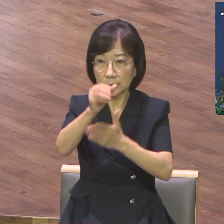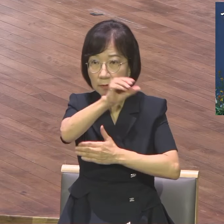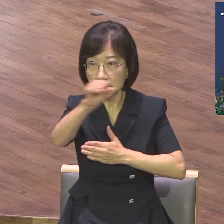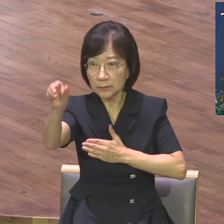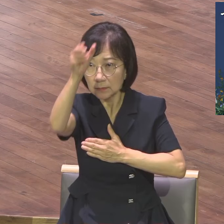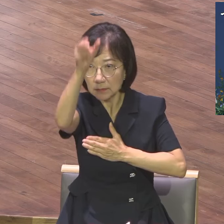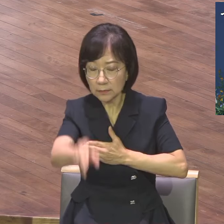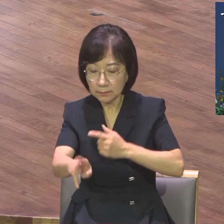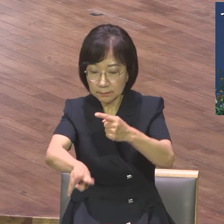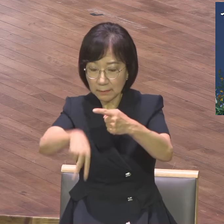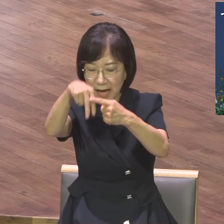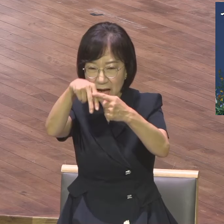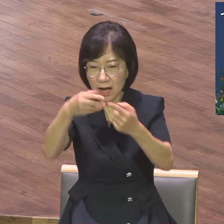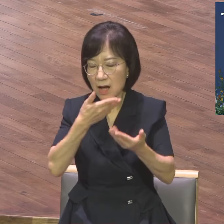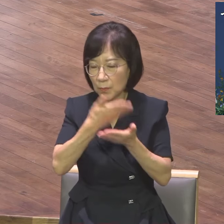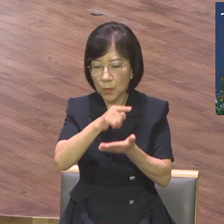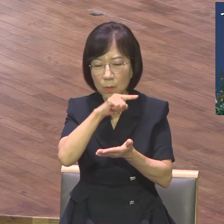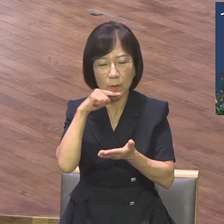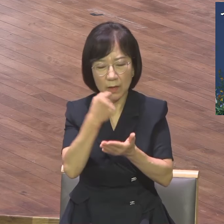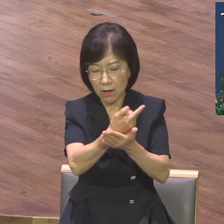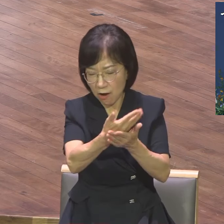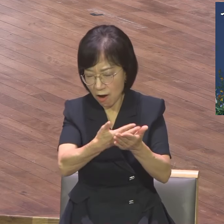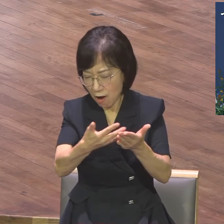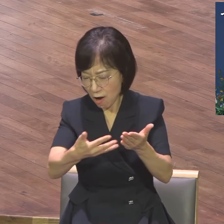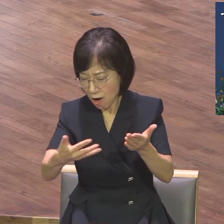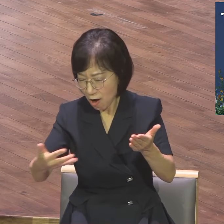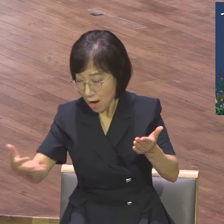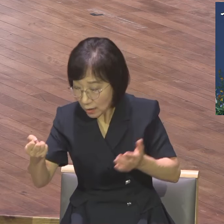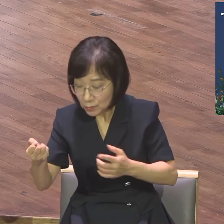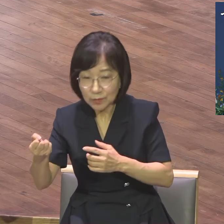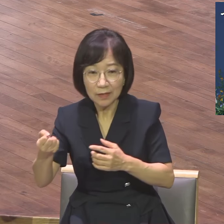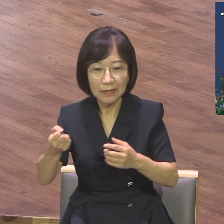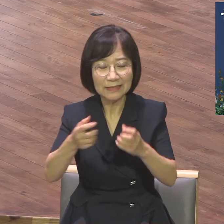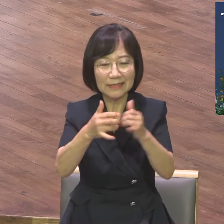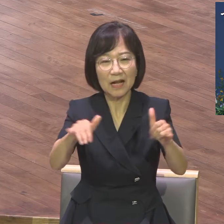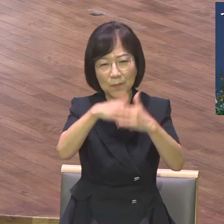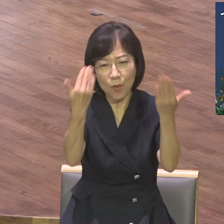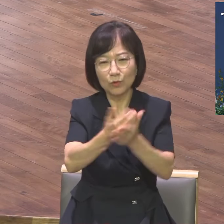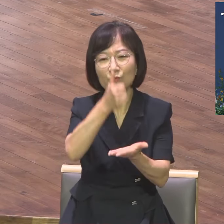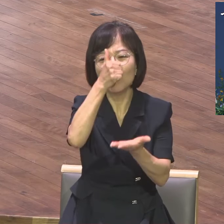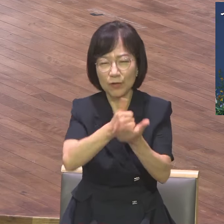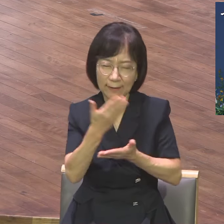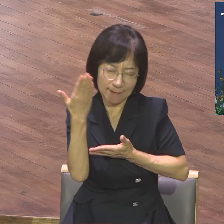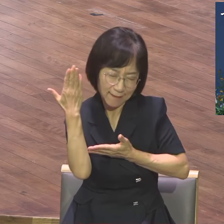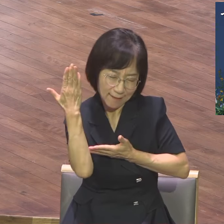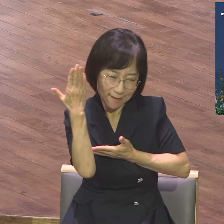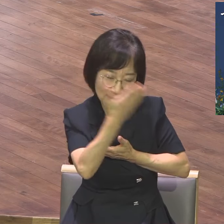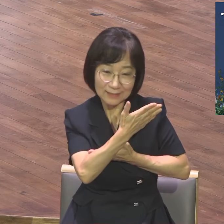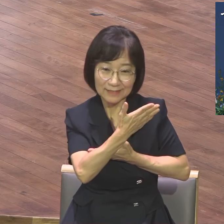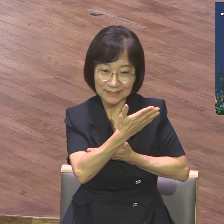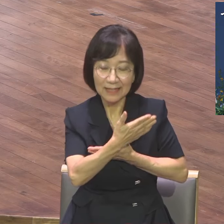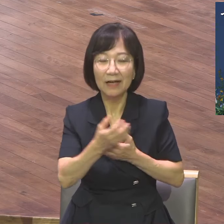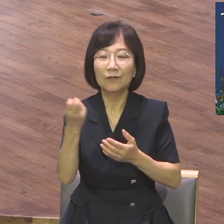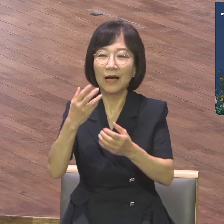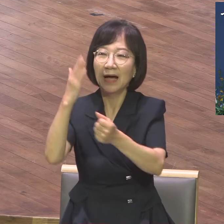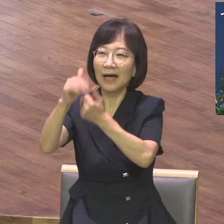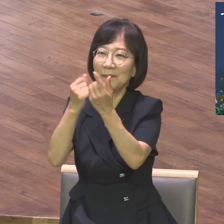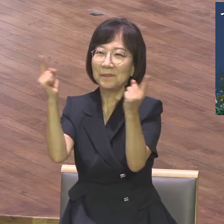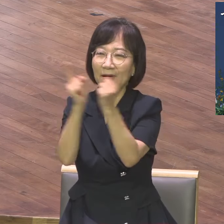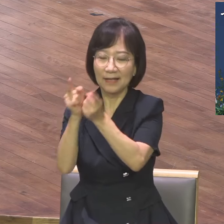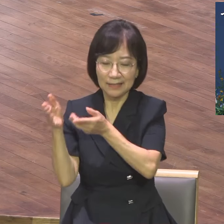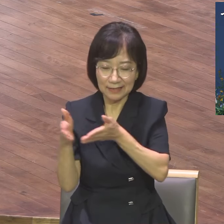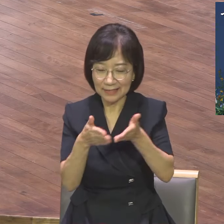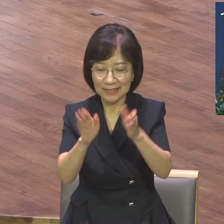피를 흘려서 인간의 모든 죄를 씻으시고 하나님 만나는 길을 여신 것이